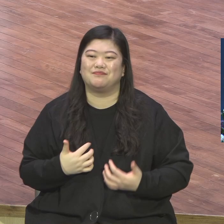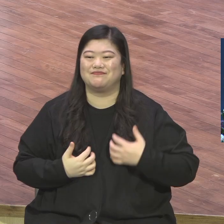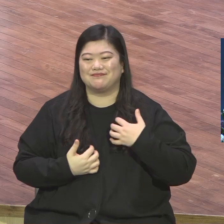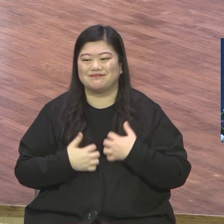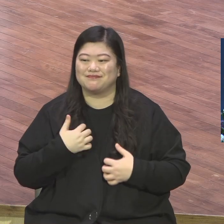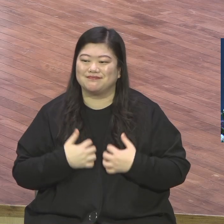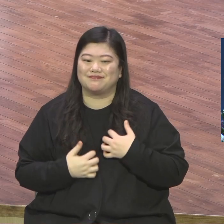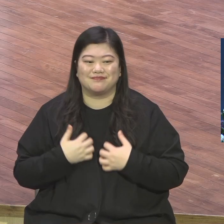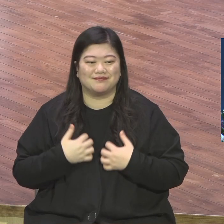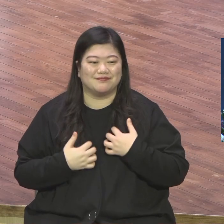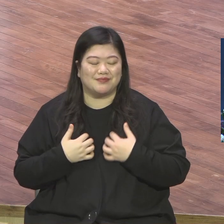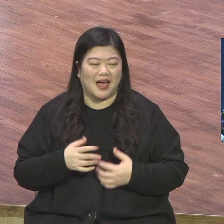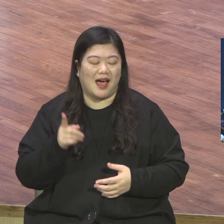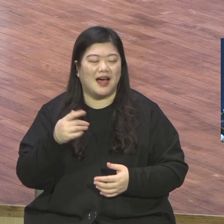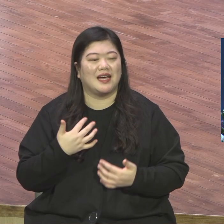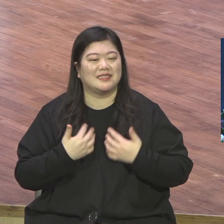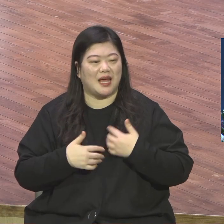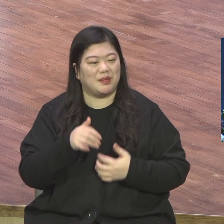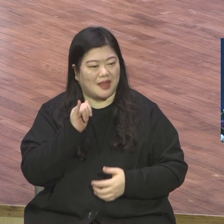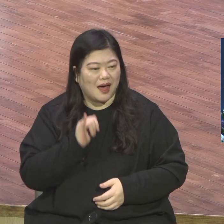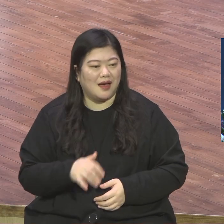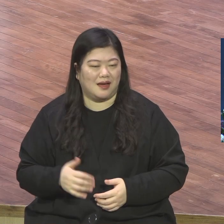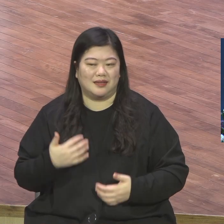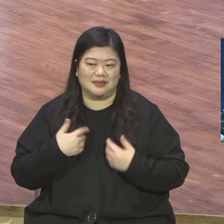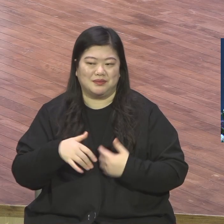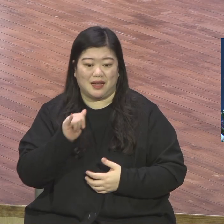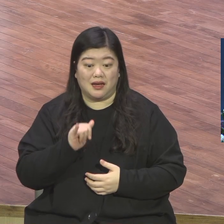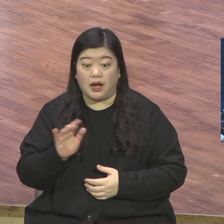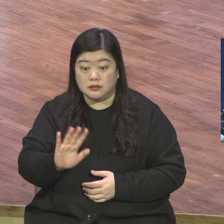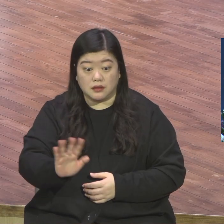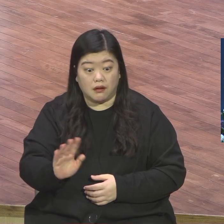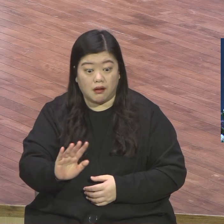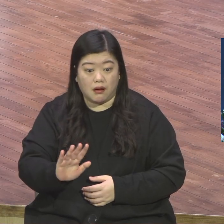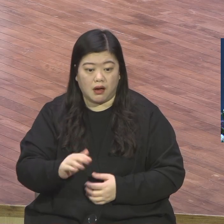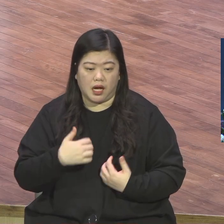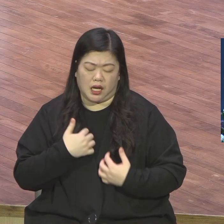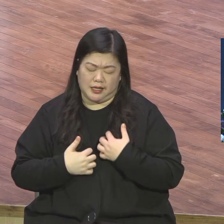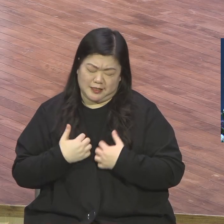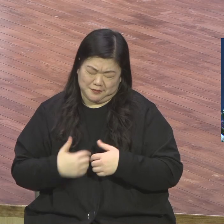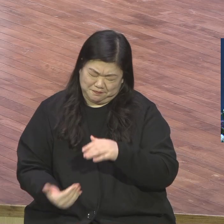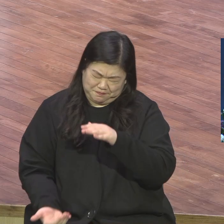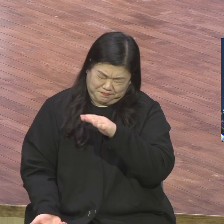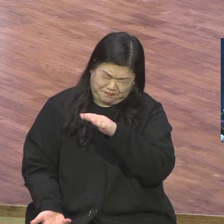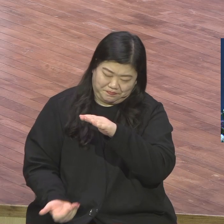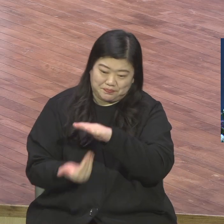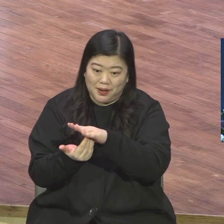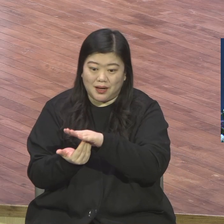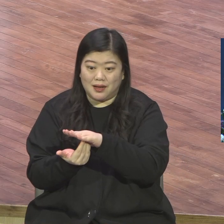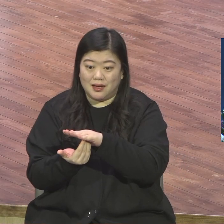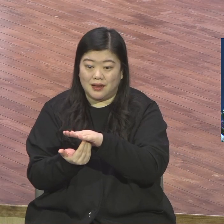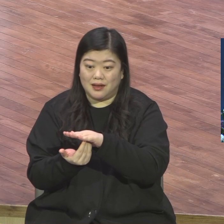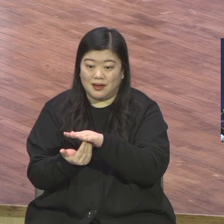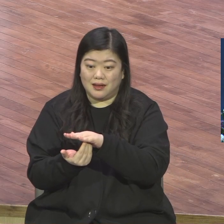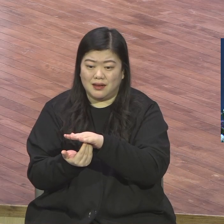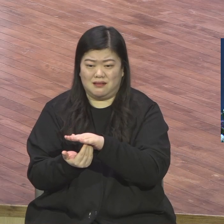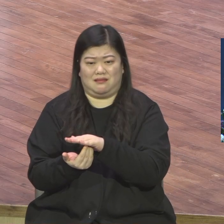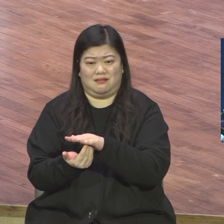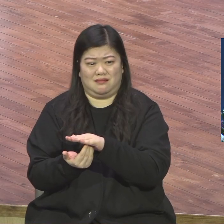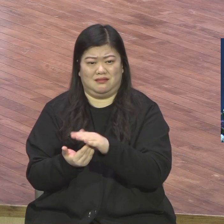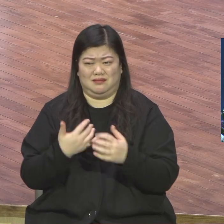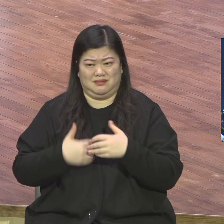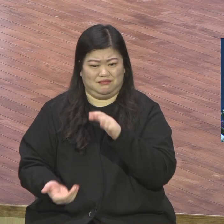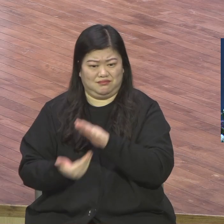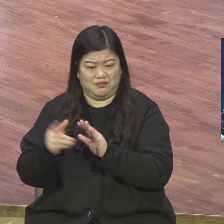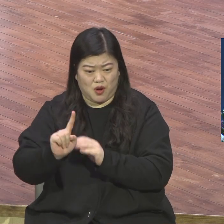의미합니다. 높은 차원의 즐거움 잘 들으세요. 그 여기서 즐거워한다가 무슨 말이냐? 세상 사람들이